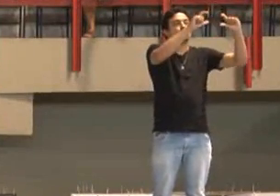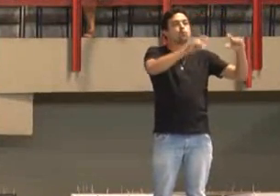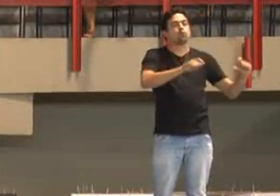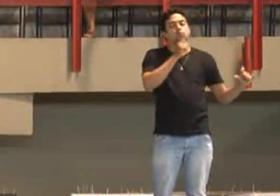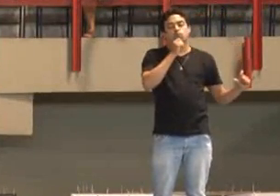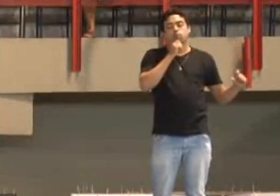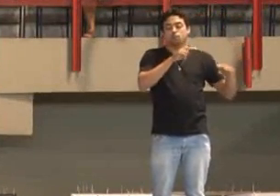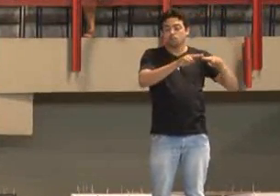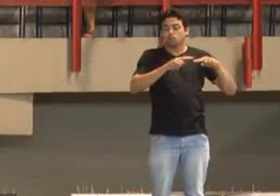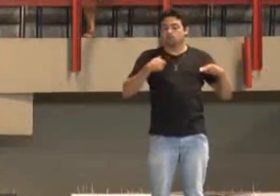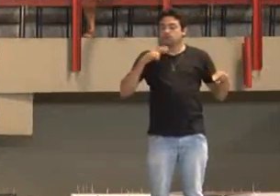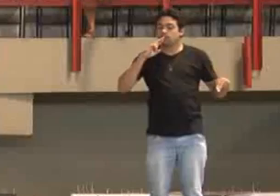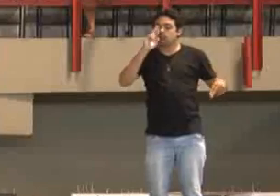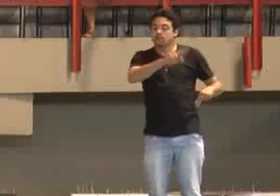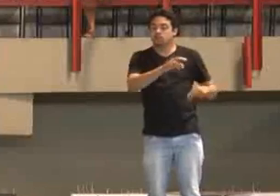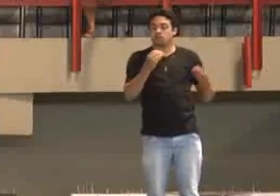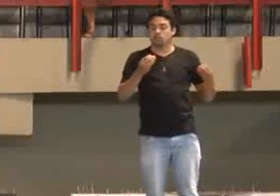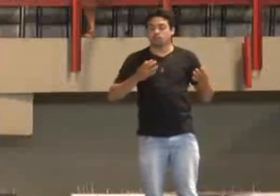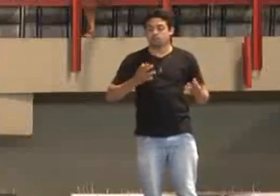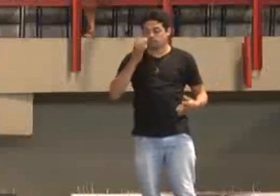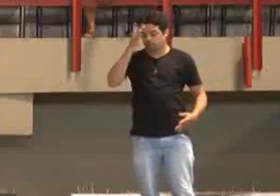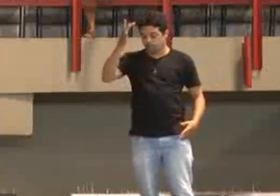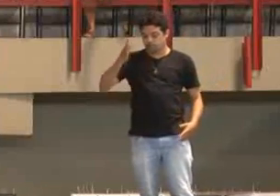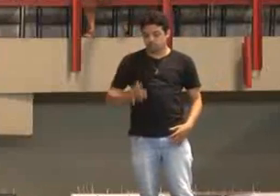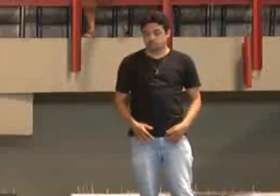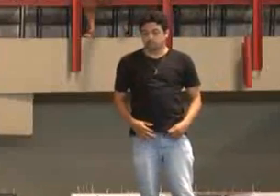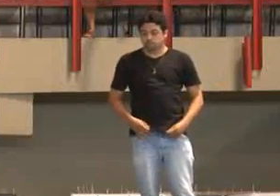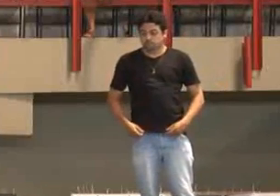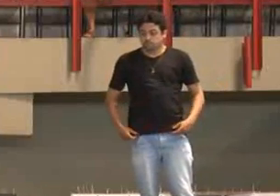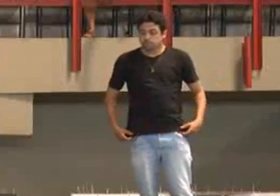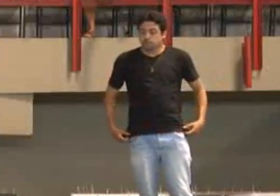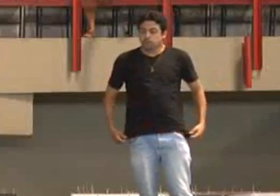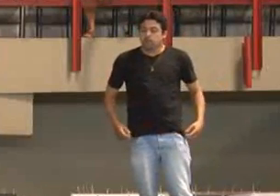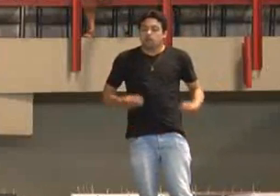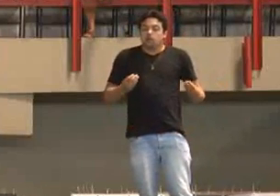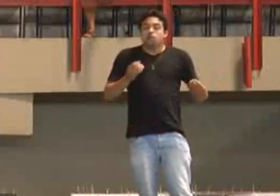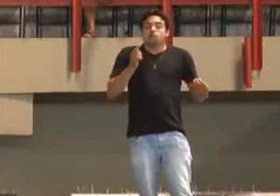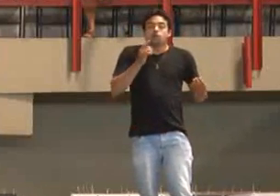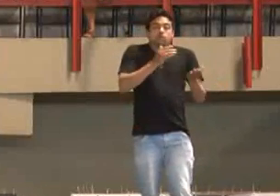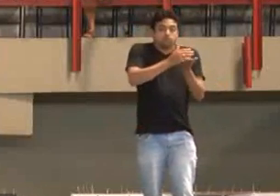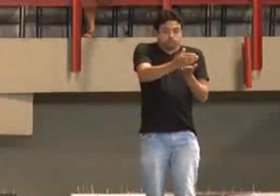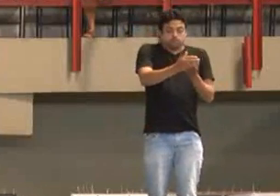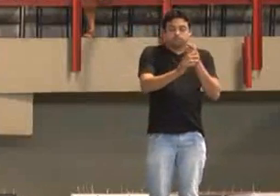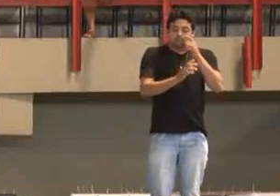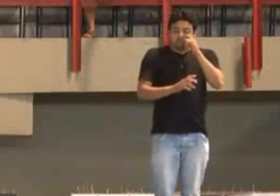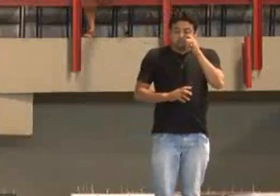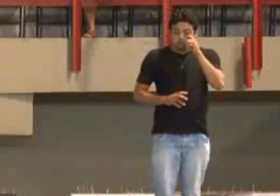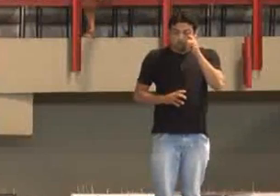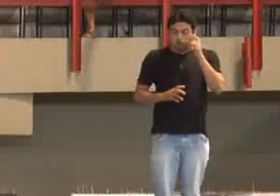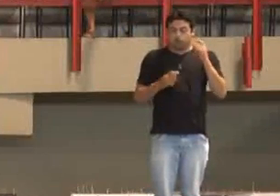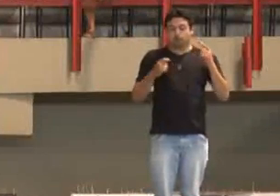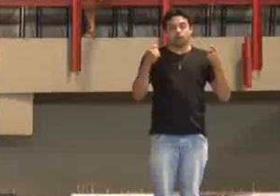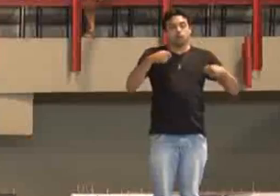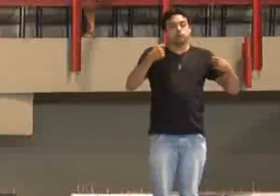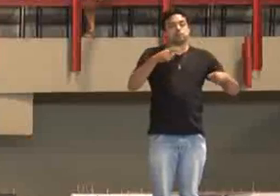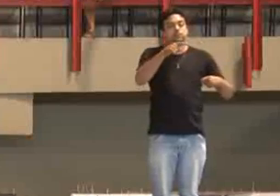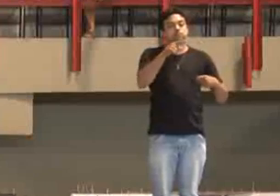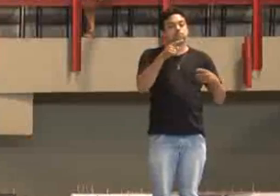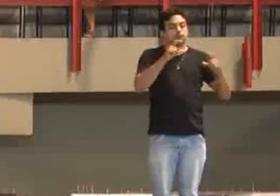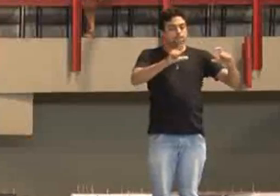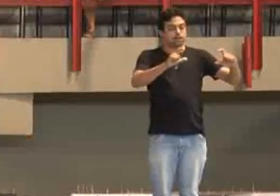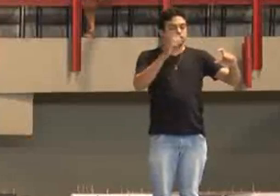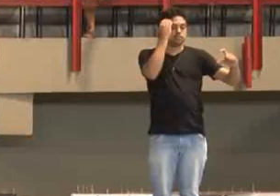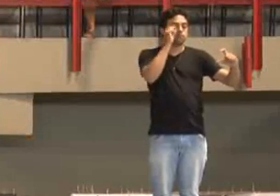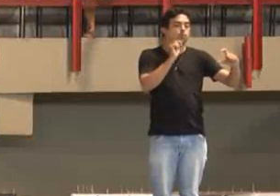elementos. E como é que a gente vai resolver esse problema? Fácil. Como é que a gente realmente começa? Bem, o que é que eu preciso nessa placa?